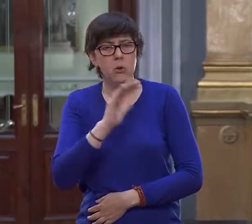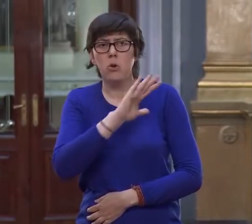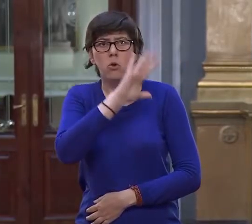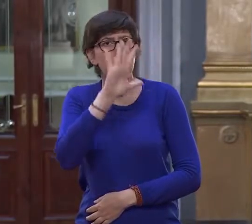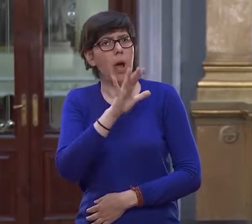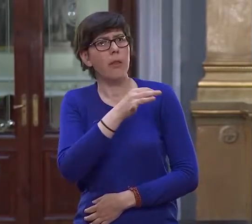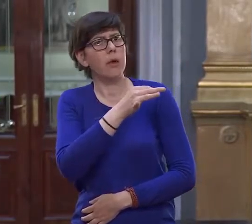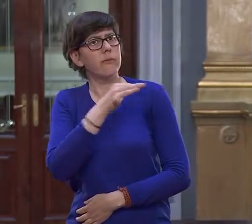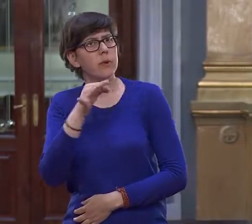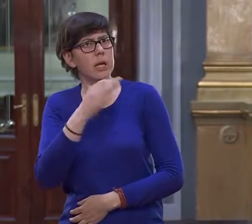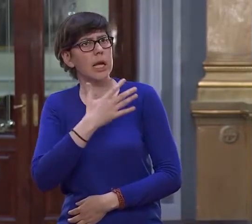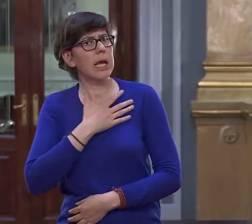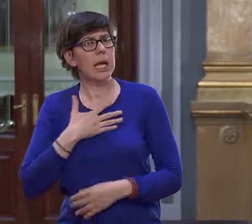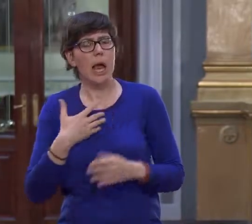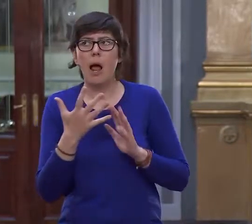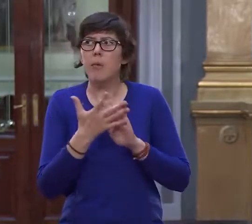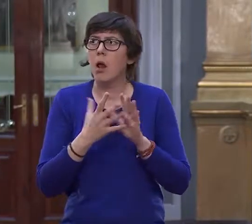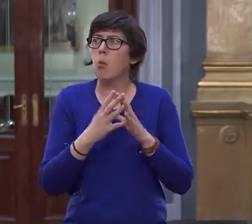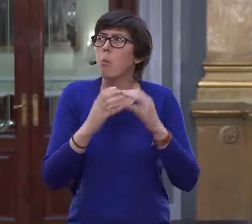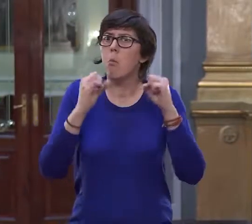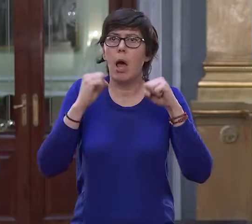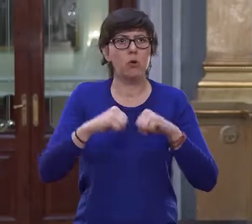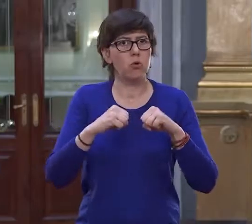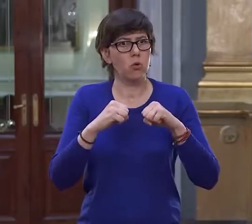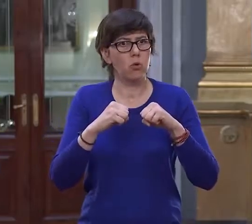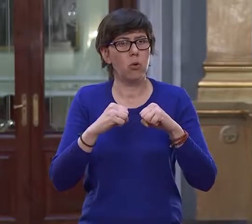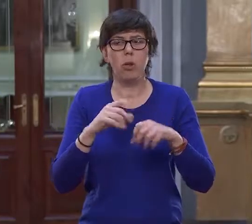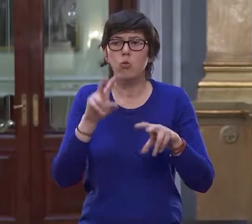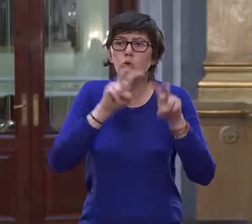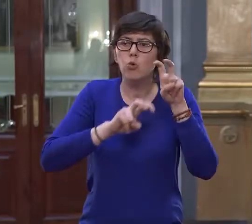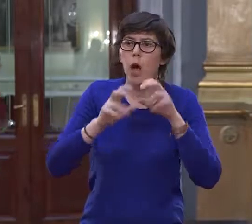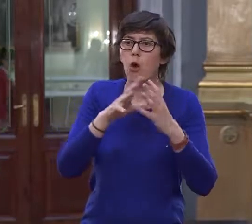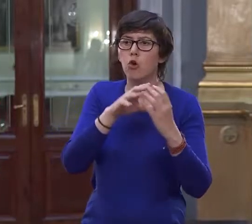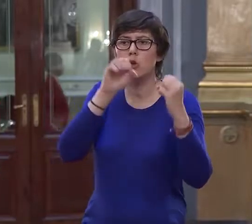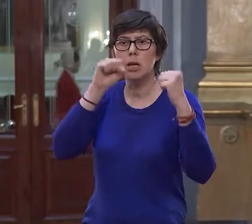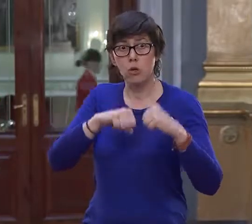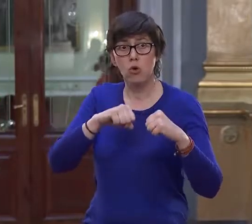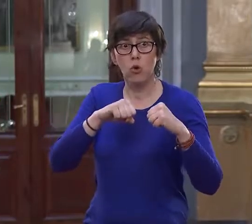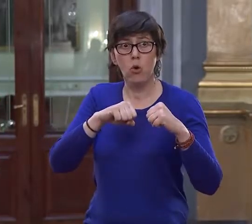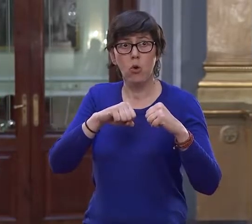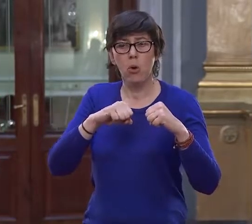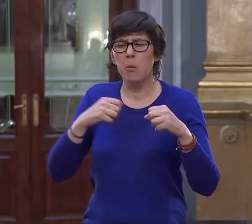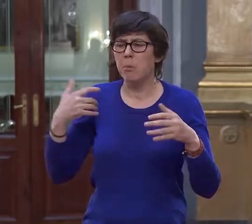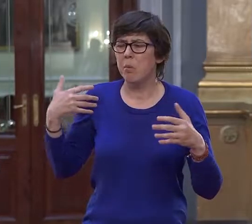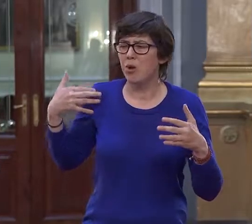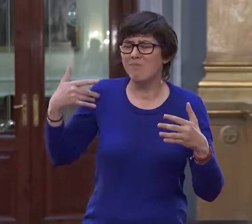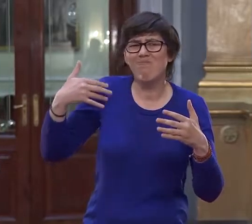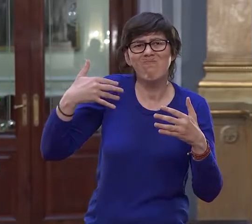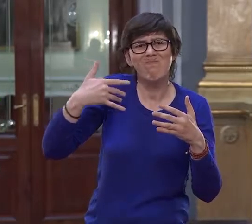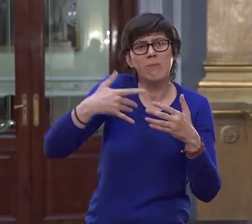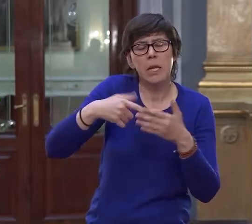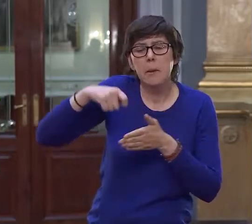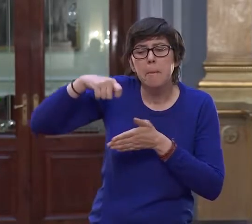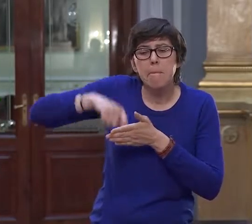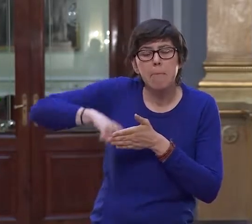contra las violencias machistas. Nos parece fantástico que estemos buscando ese consenso de todas las